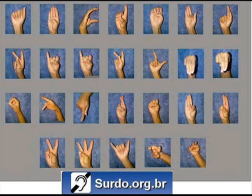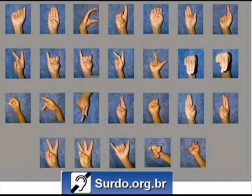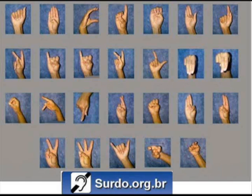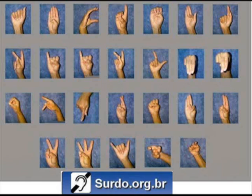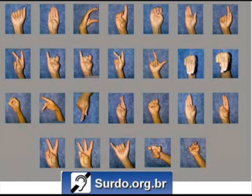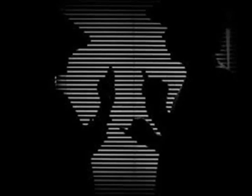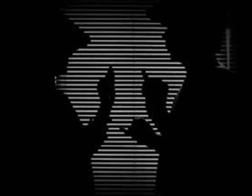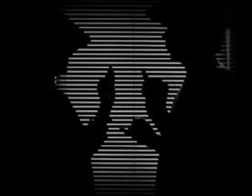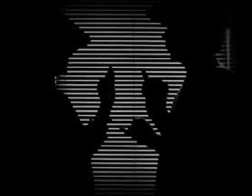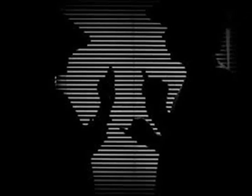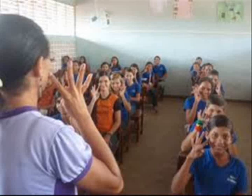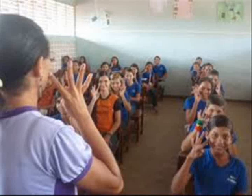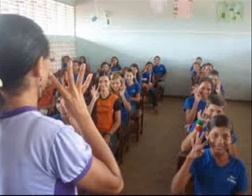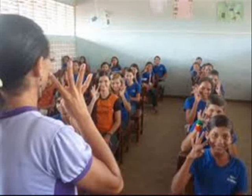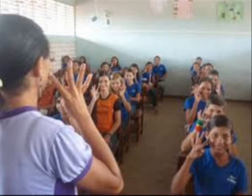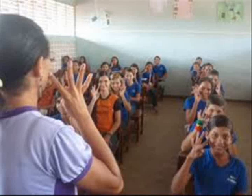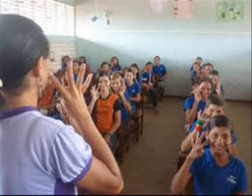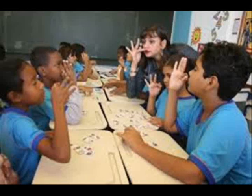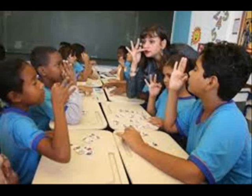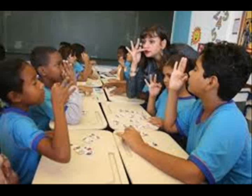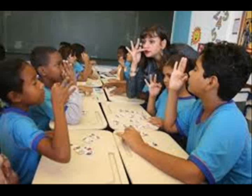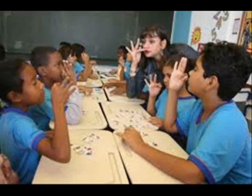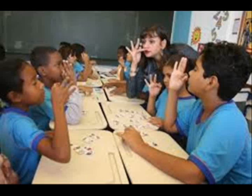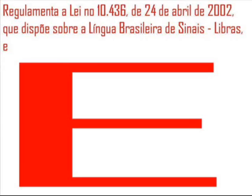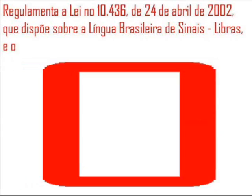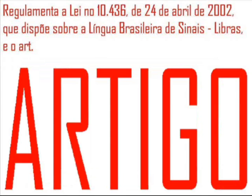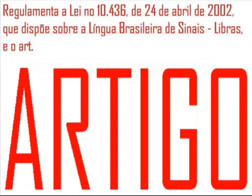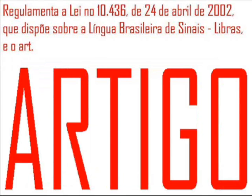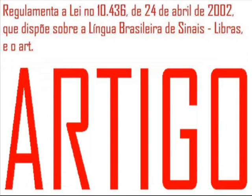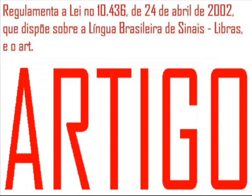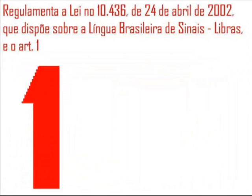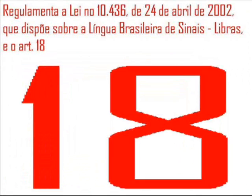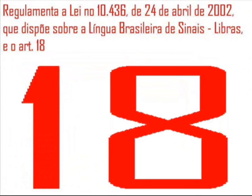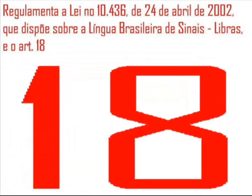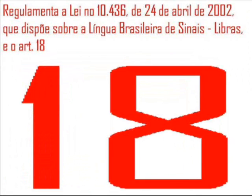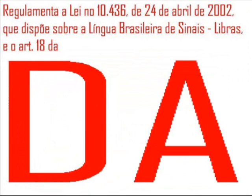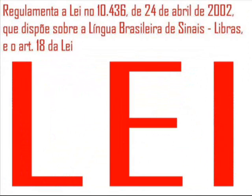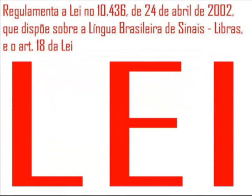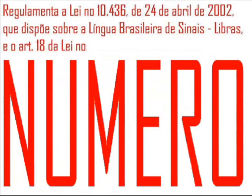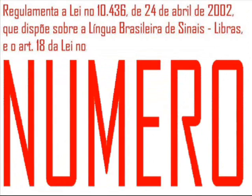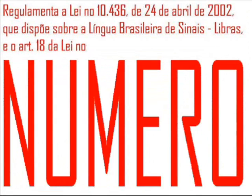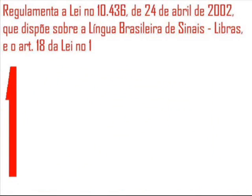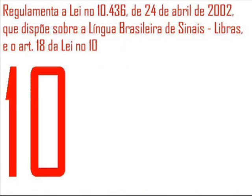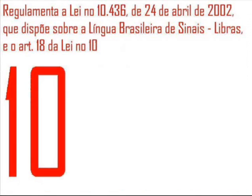o artigo 18 da lei número 10